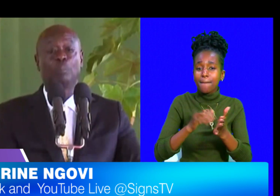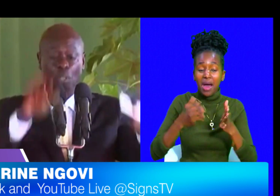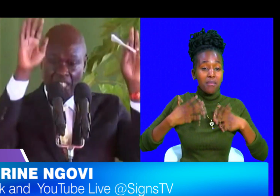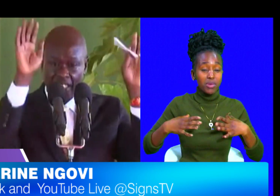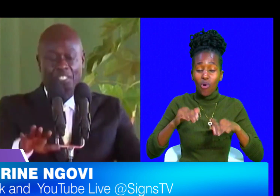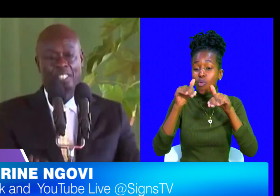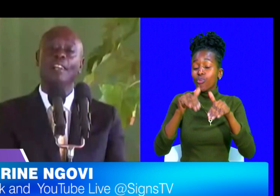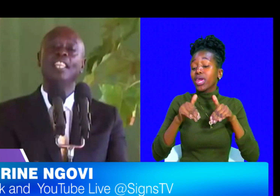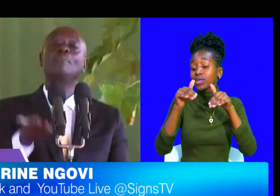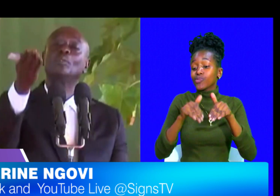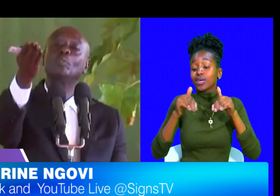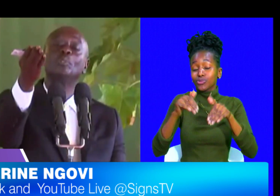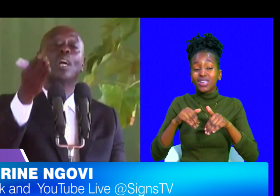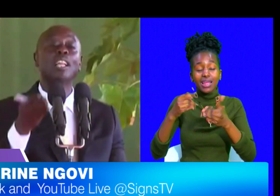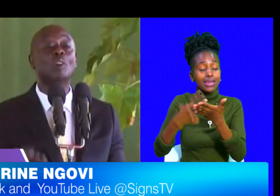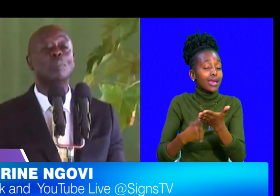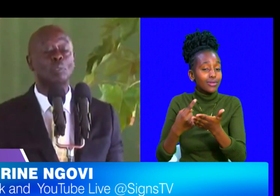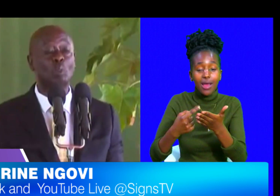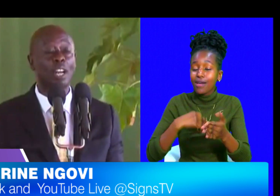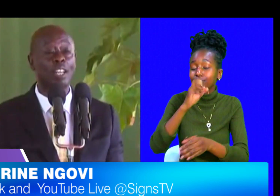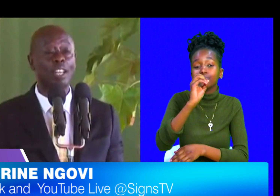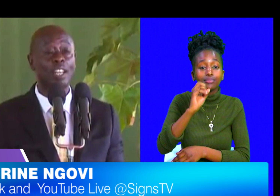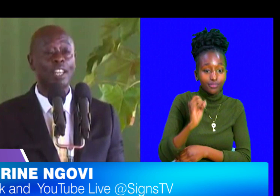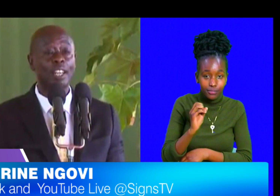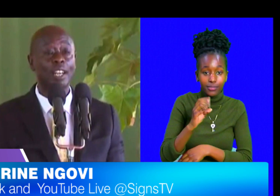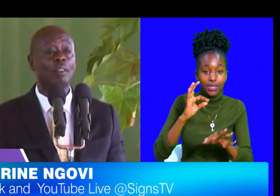sisi because there is nothing. Ile mazungumzo Kalonzo wametumwa,